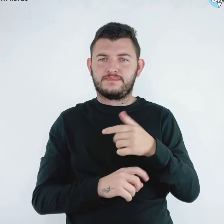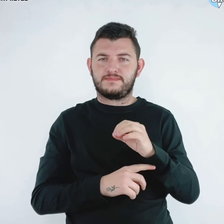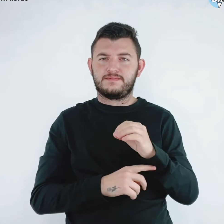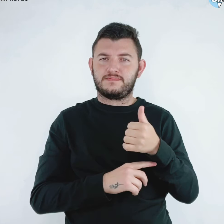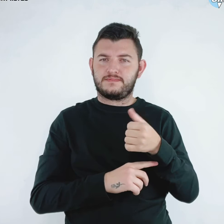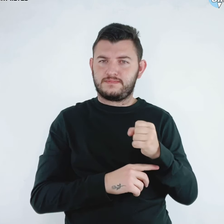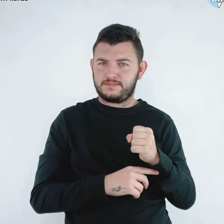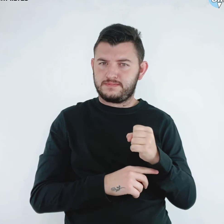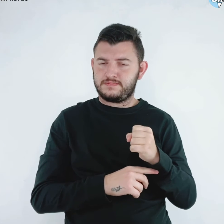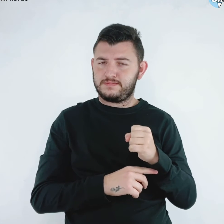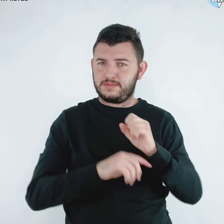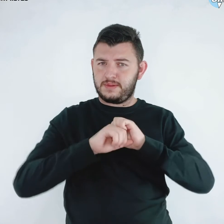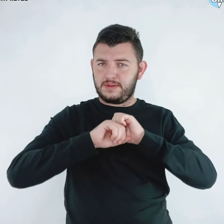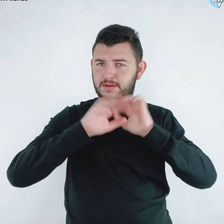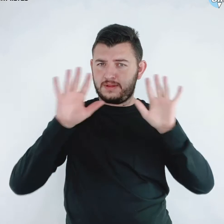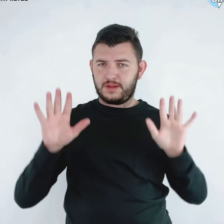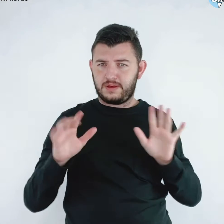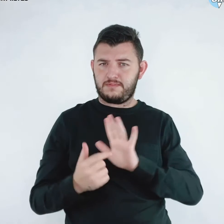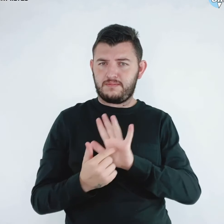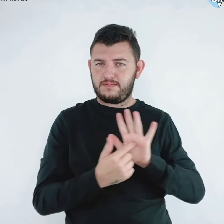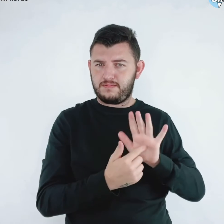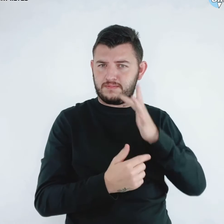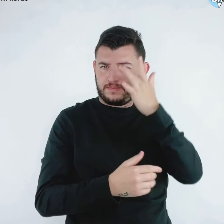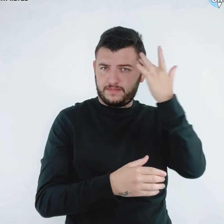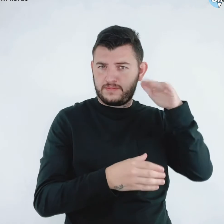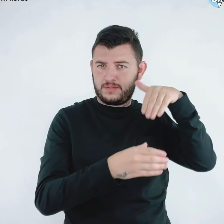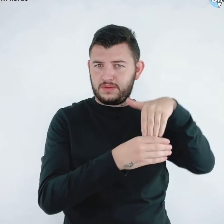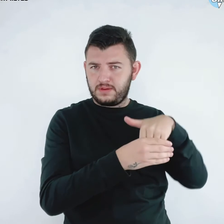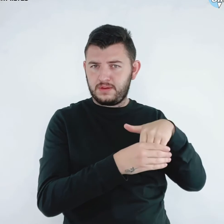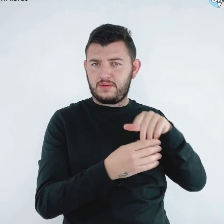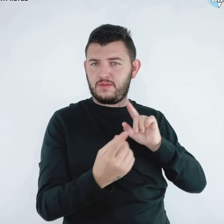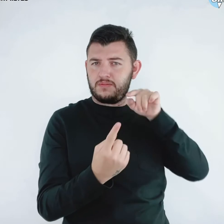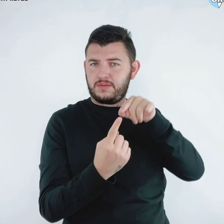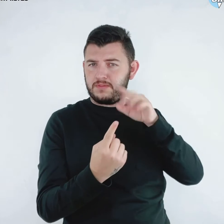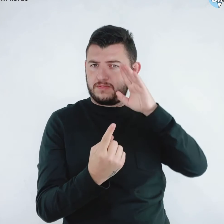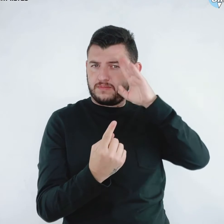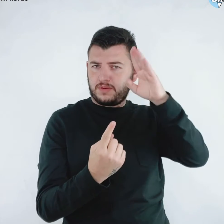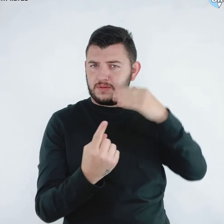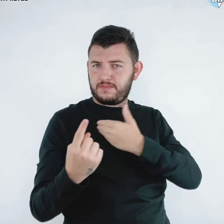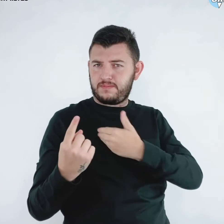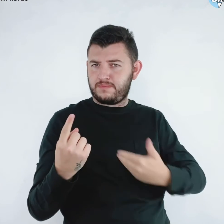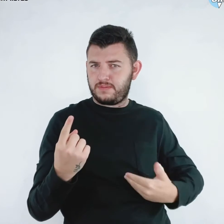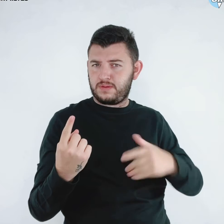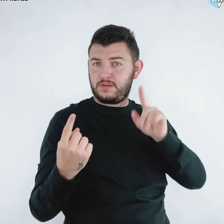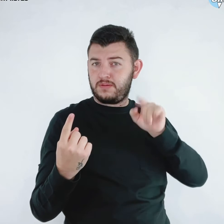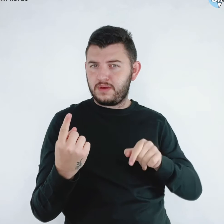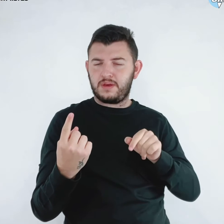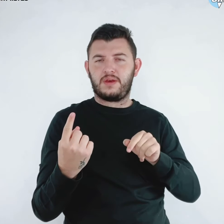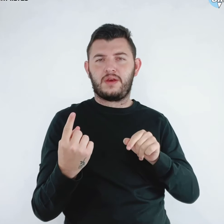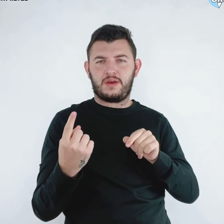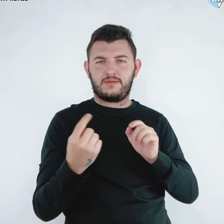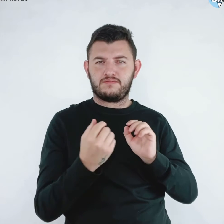era claro e avisava ao eleitor que o objetivo principal do seu governo era o